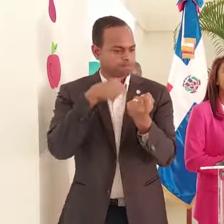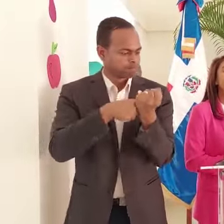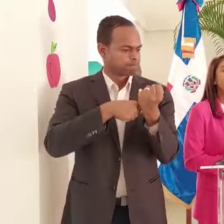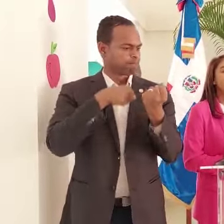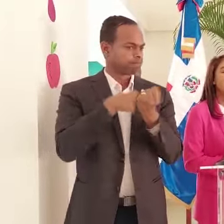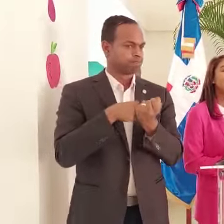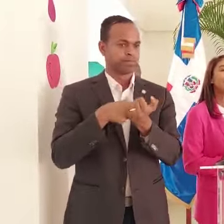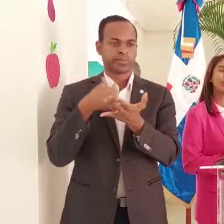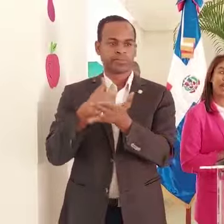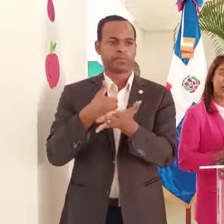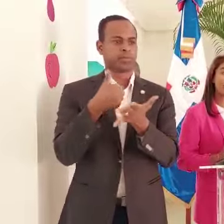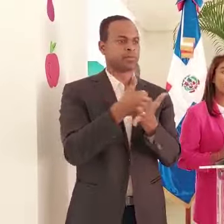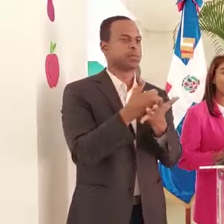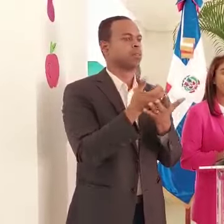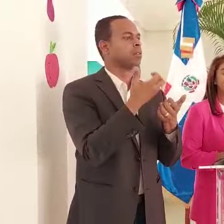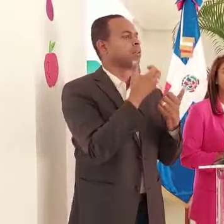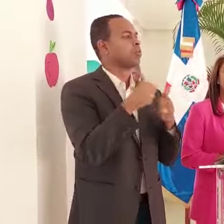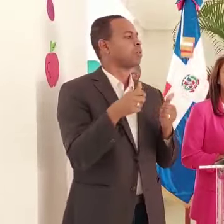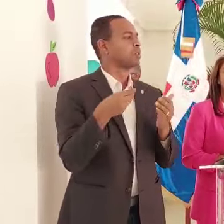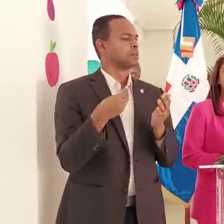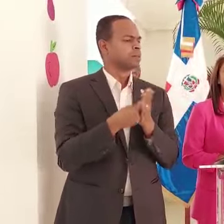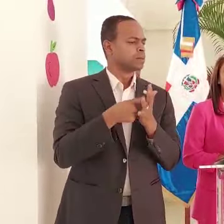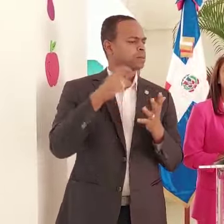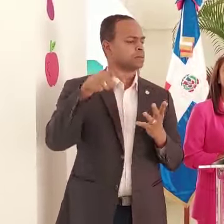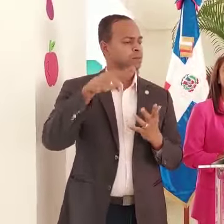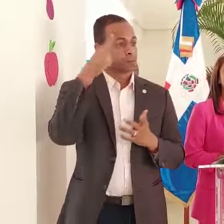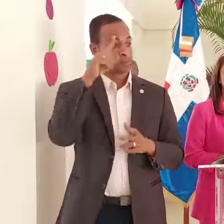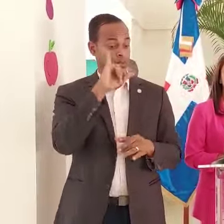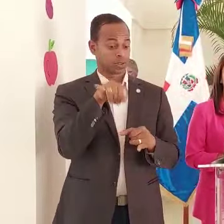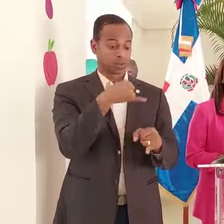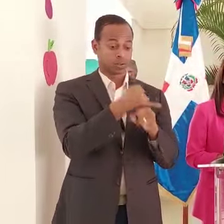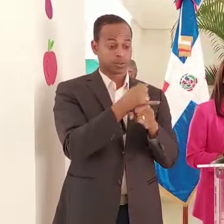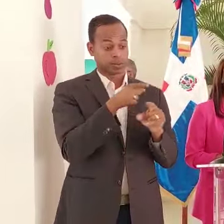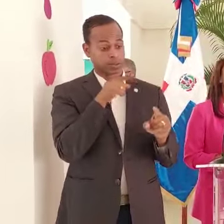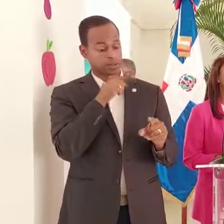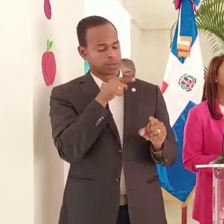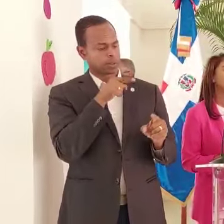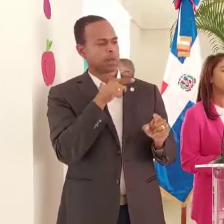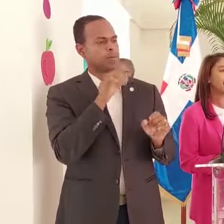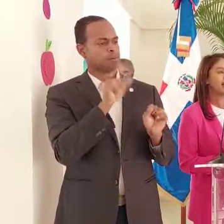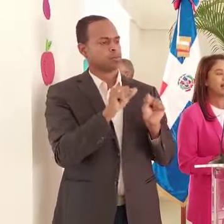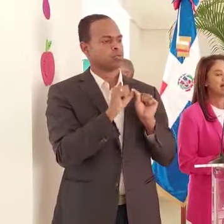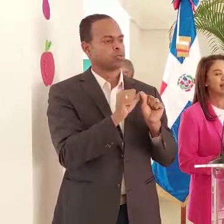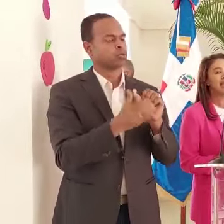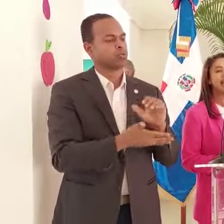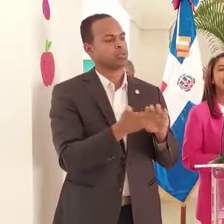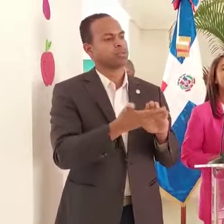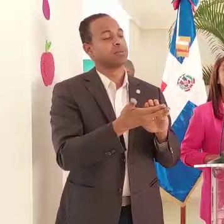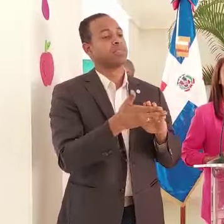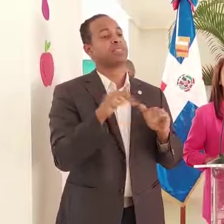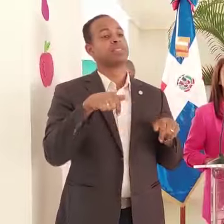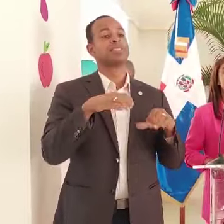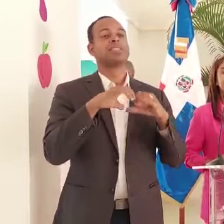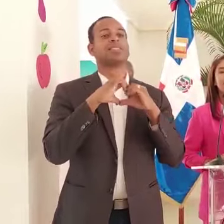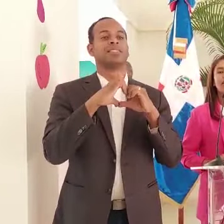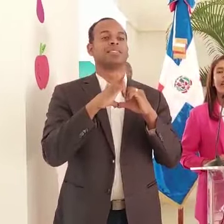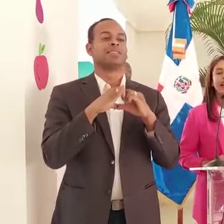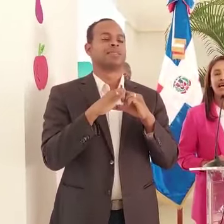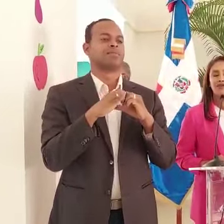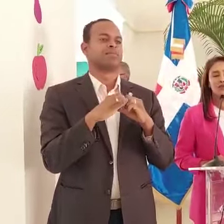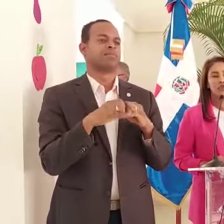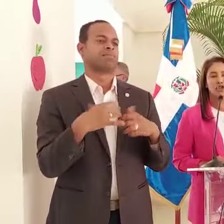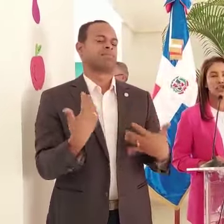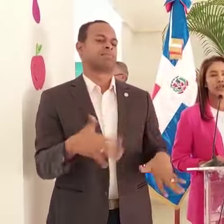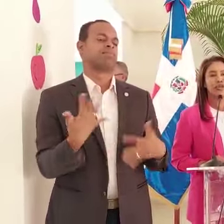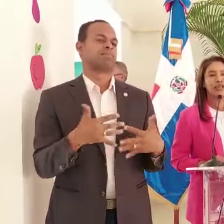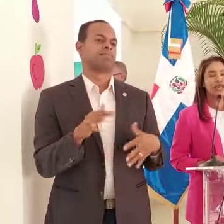y dando los recursos necesarios para que esta institución pueda seguir adelante. El INAIPI tiene una